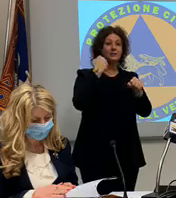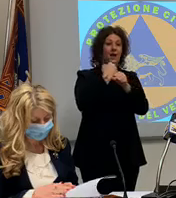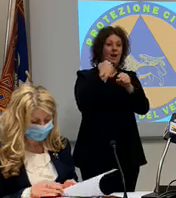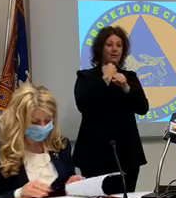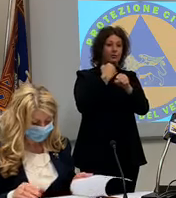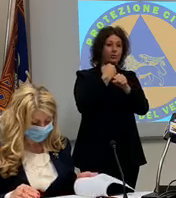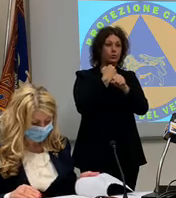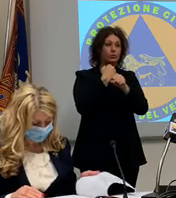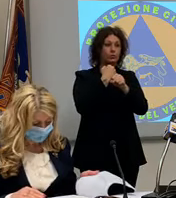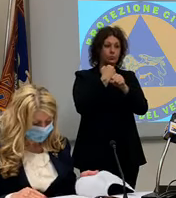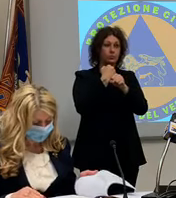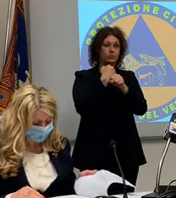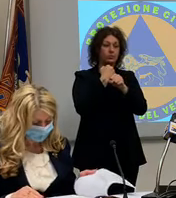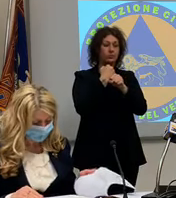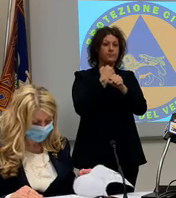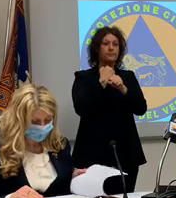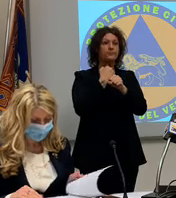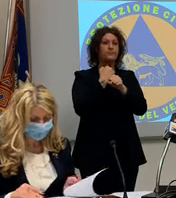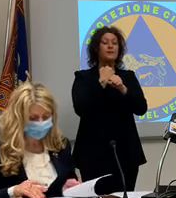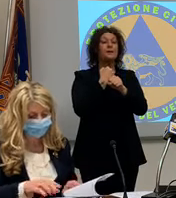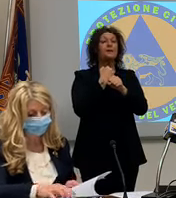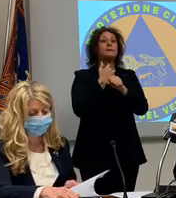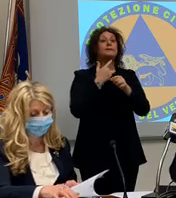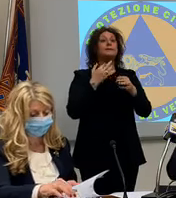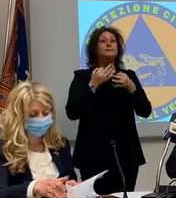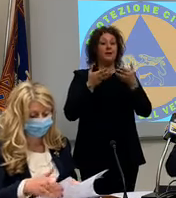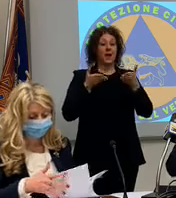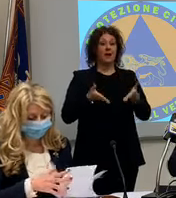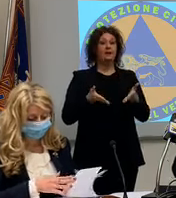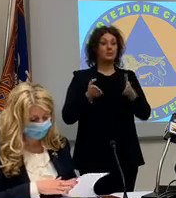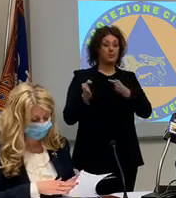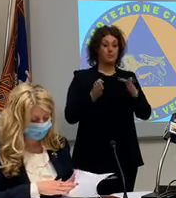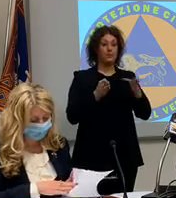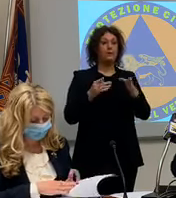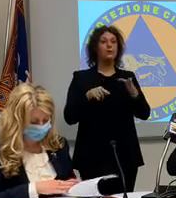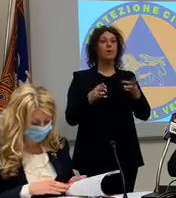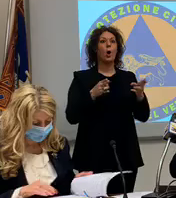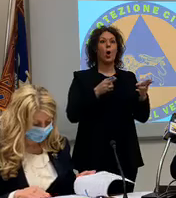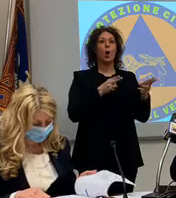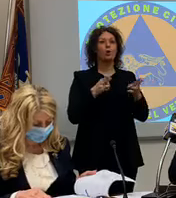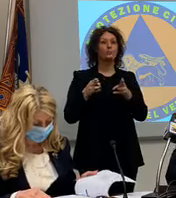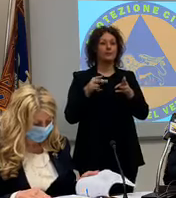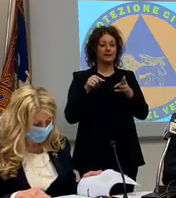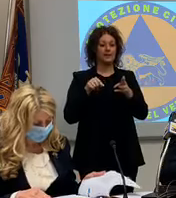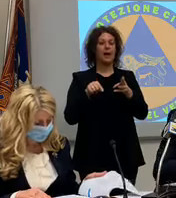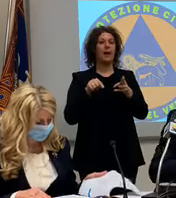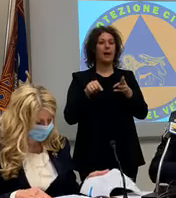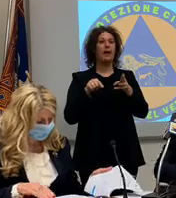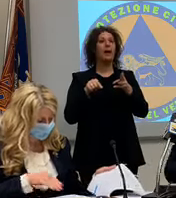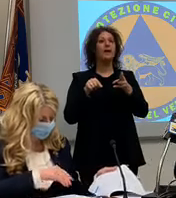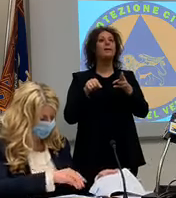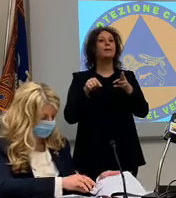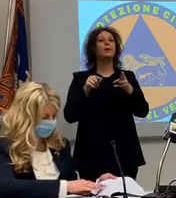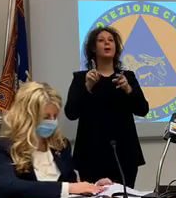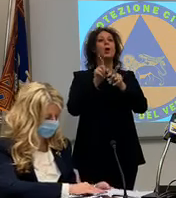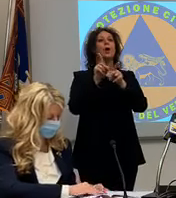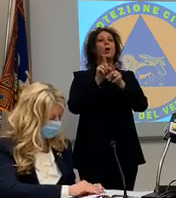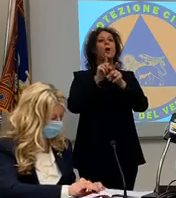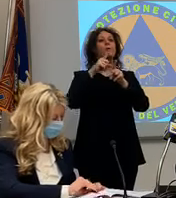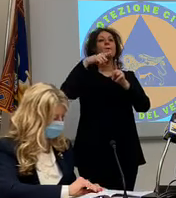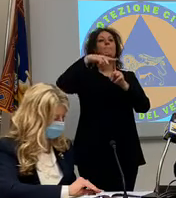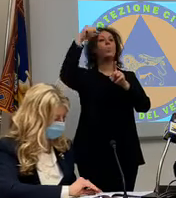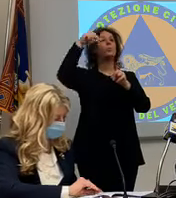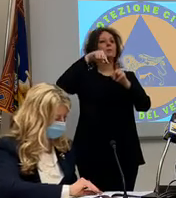momento Noi abbiamo l'ospedale rischia di essere la punta più acuta di un iceberg Ma sotto c'è l'iceberg sotto il pelo